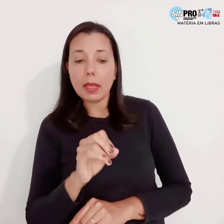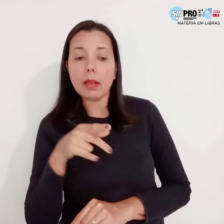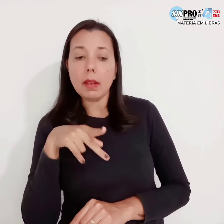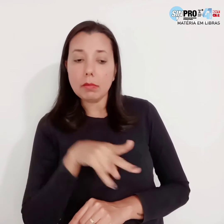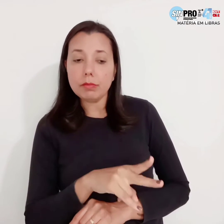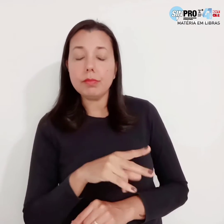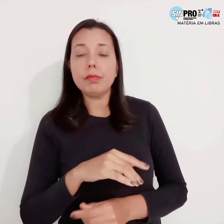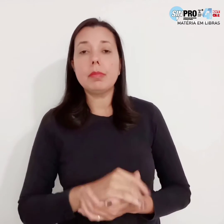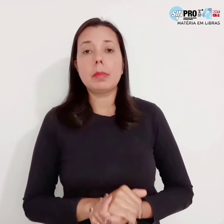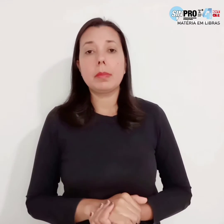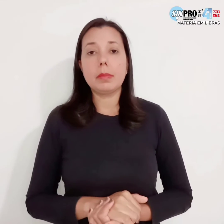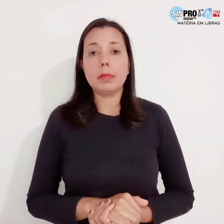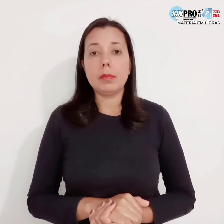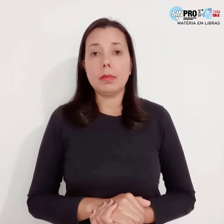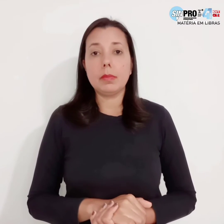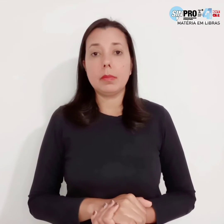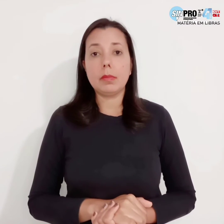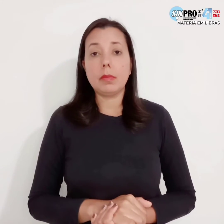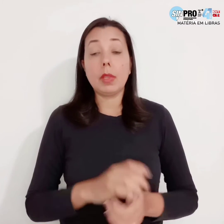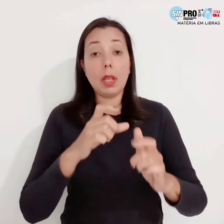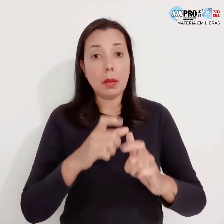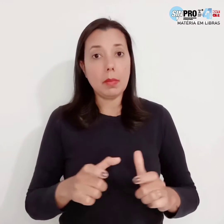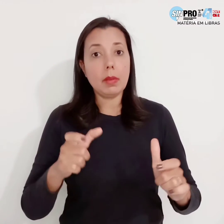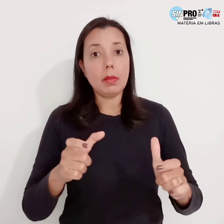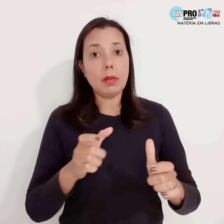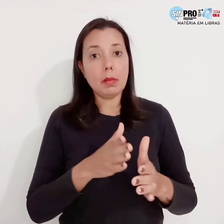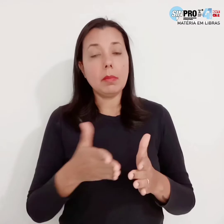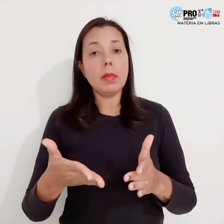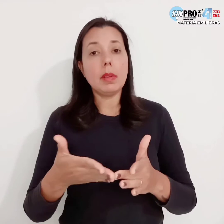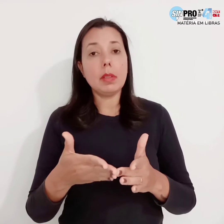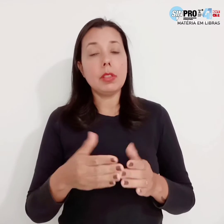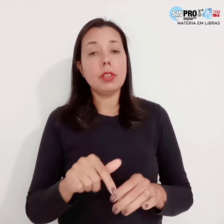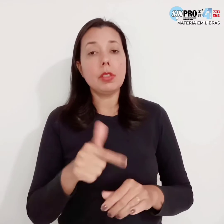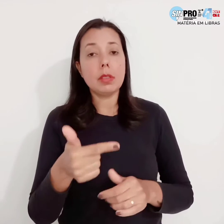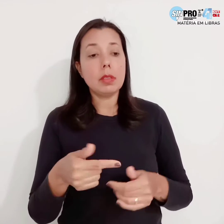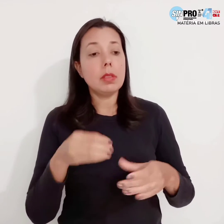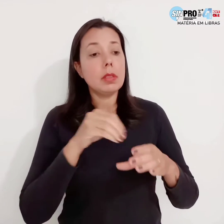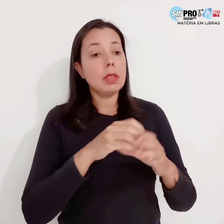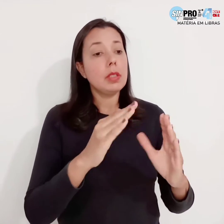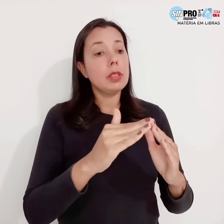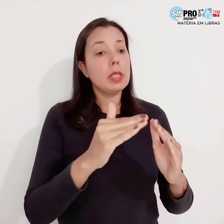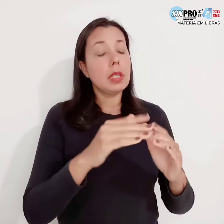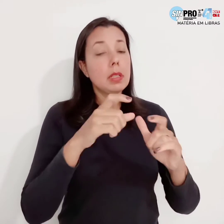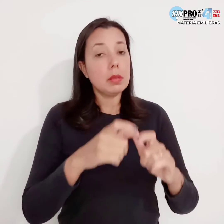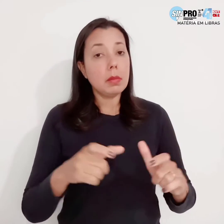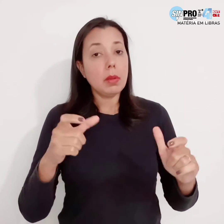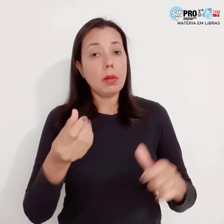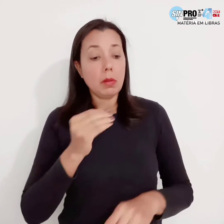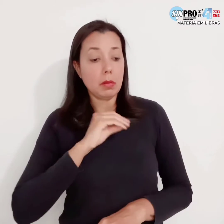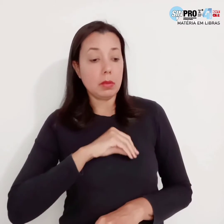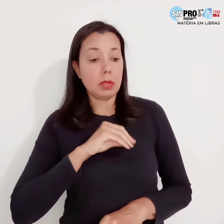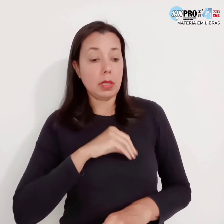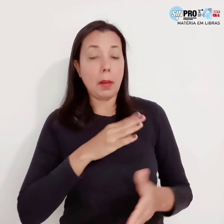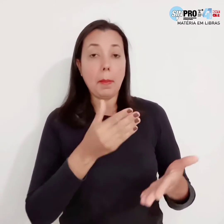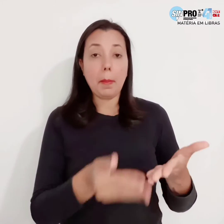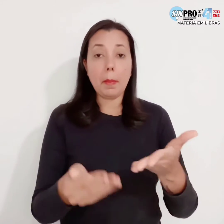contínua. A maior parte desses domicílios de maior renda perdeu